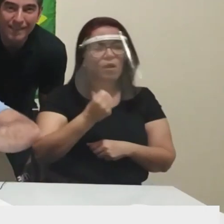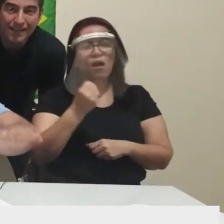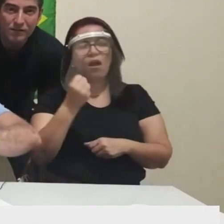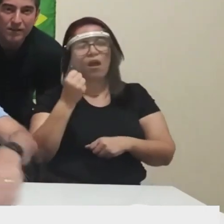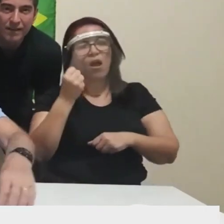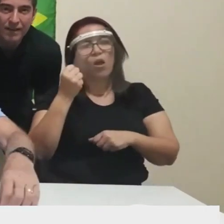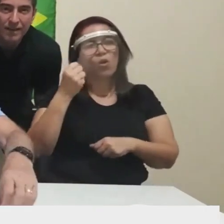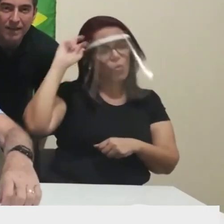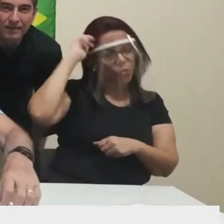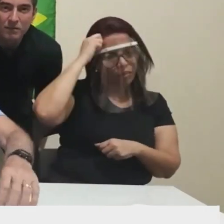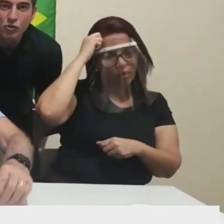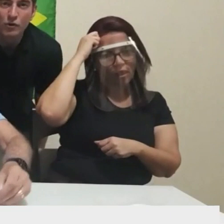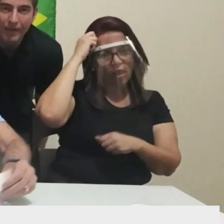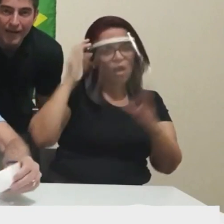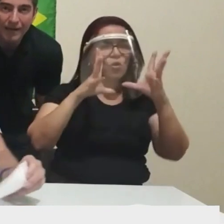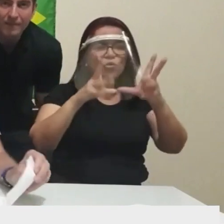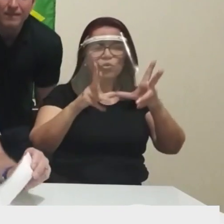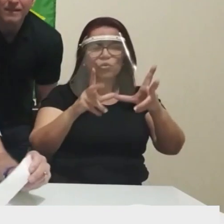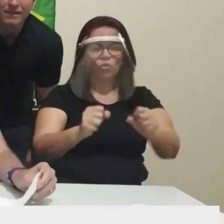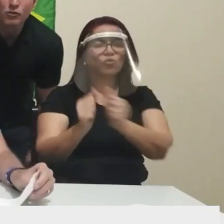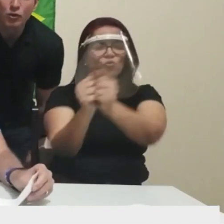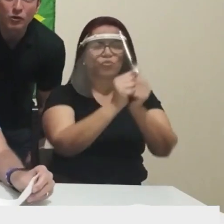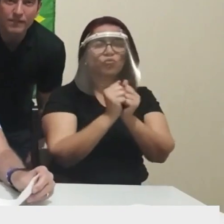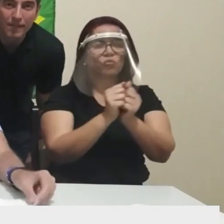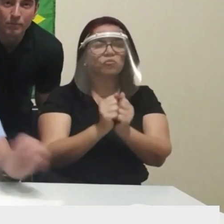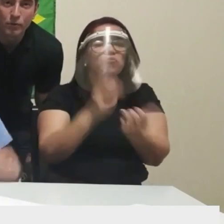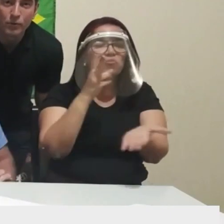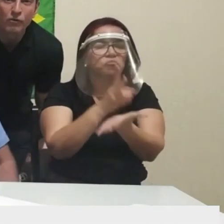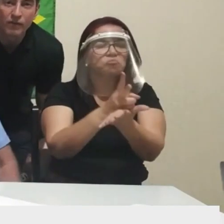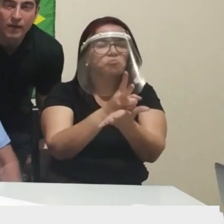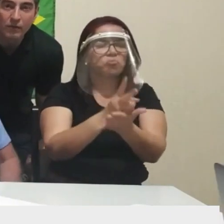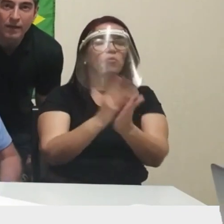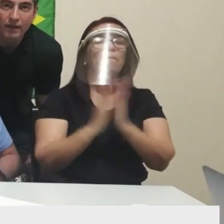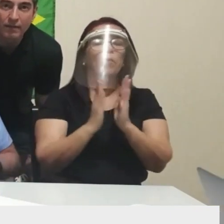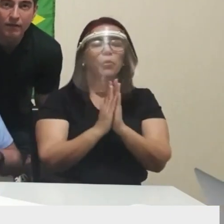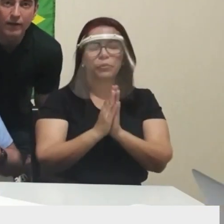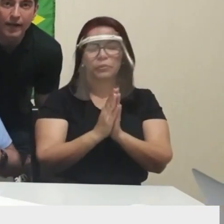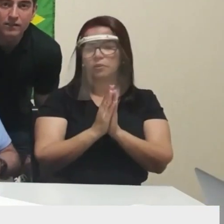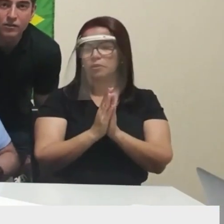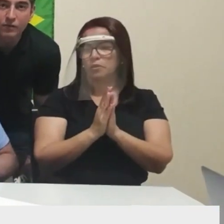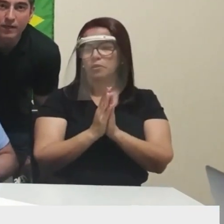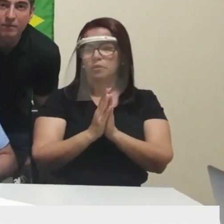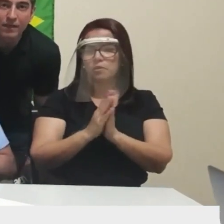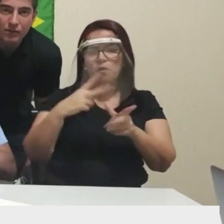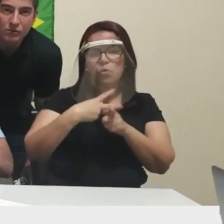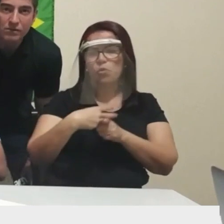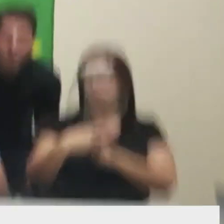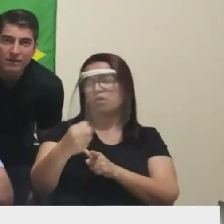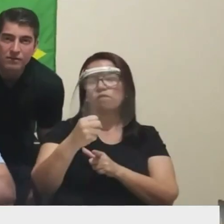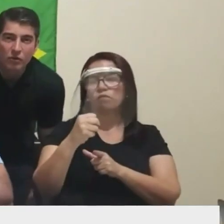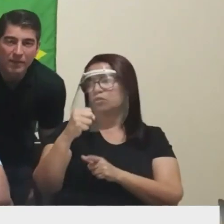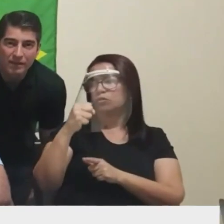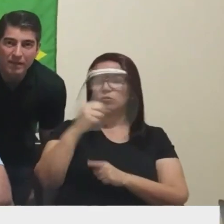somos brasileiros e que temos que orar e temos que torcer por um governo que teve a coragem de unir